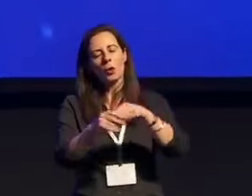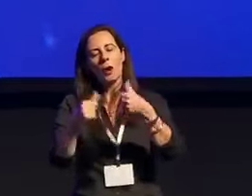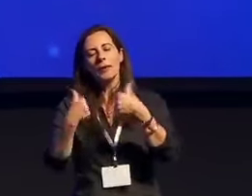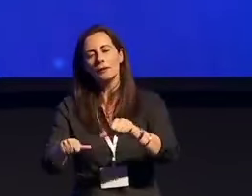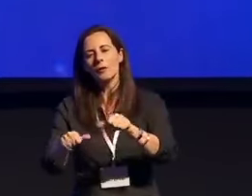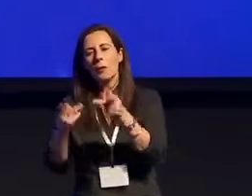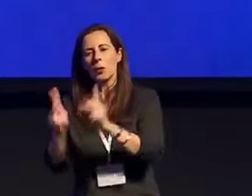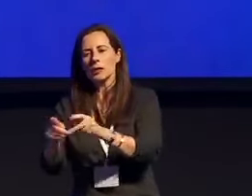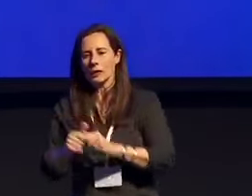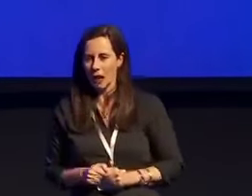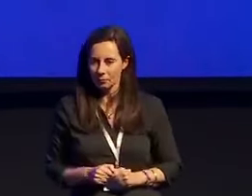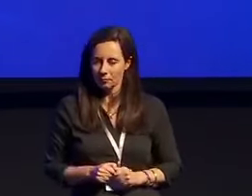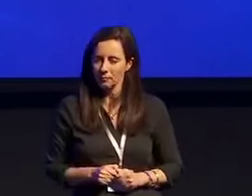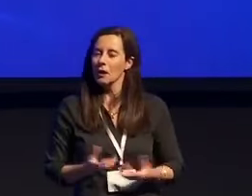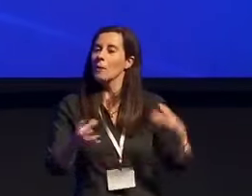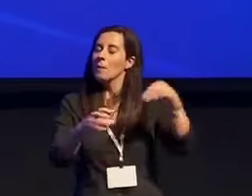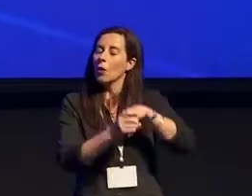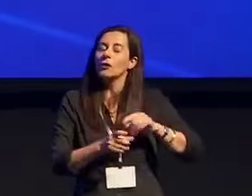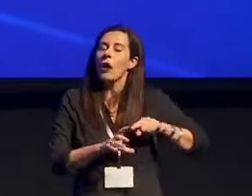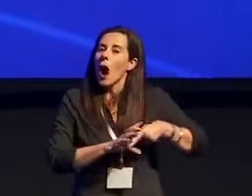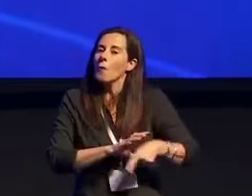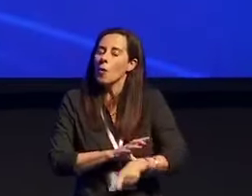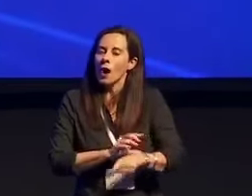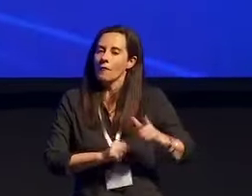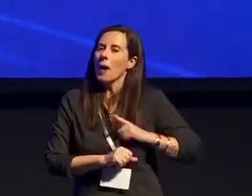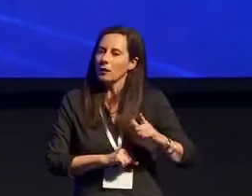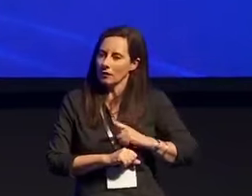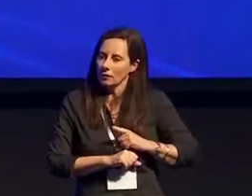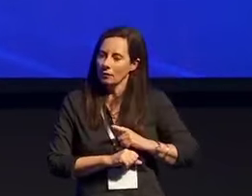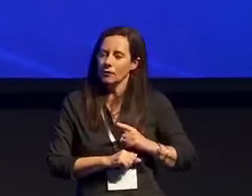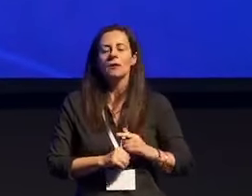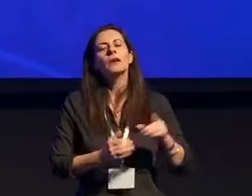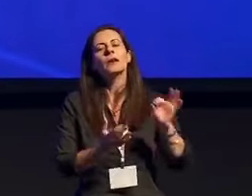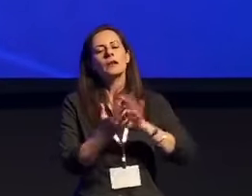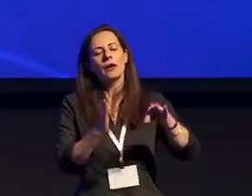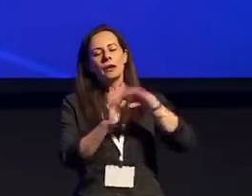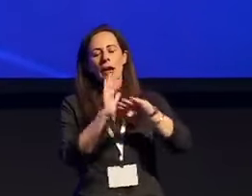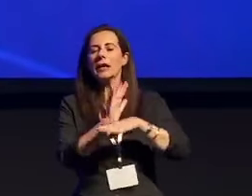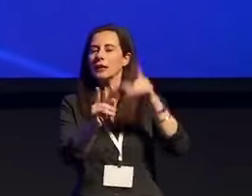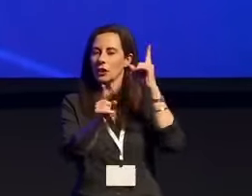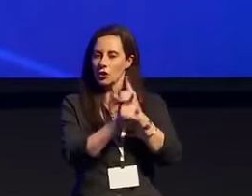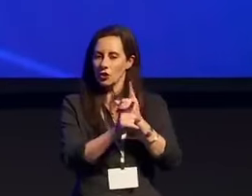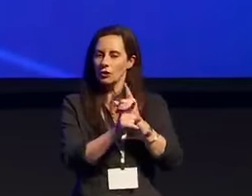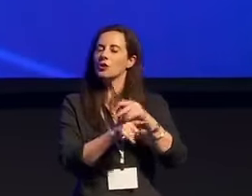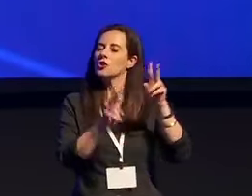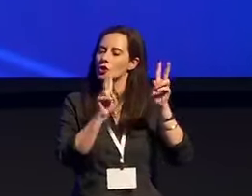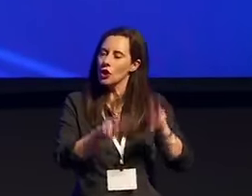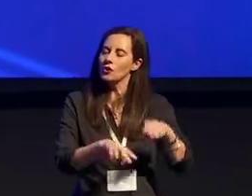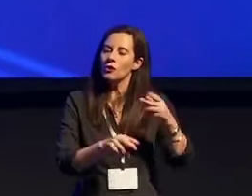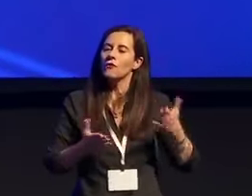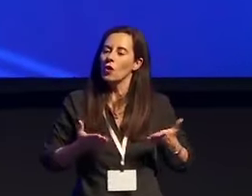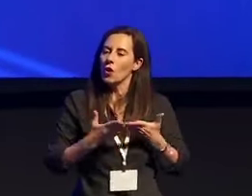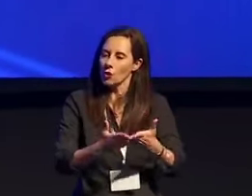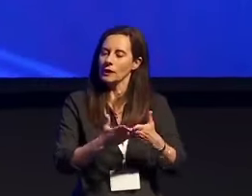המטמיעים הפוטנציאליים. מעורבות עמוקה ופרטנית בקידום חקיקת הנגישות הקיימת